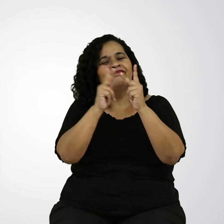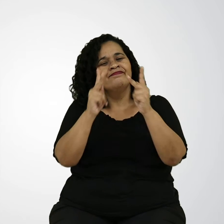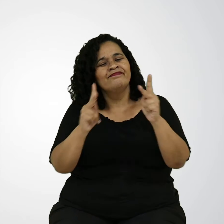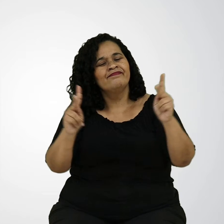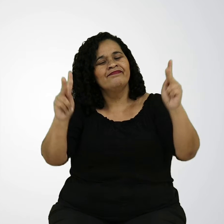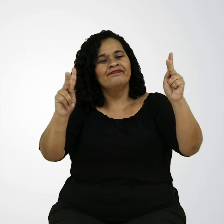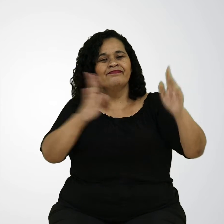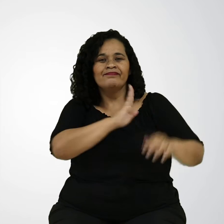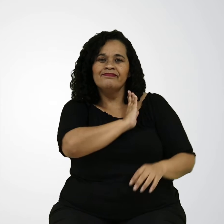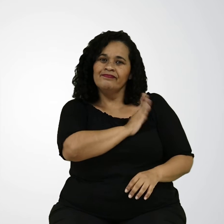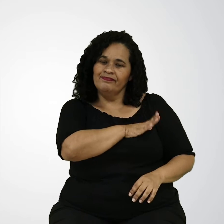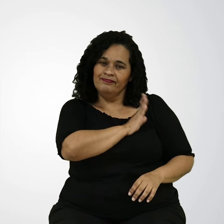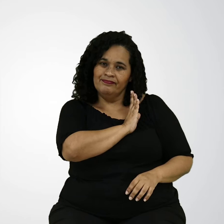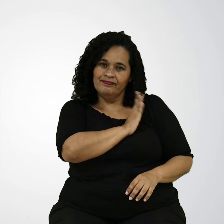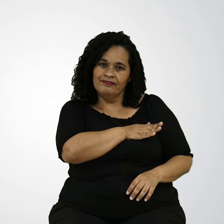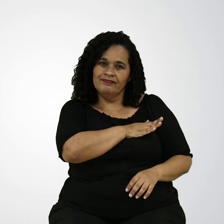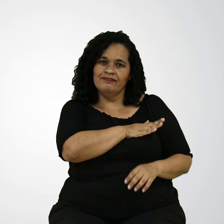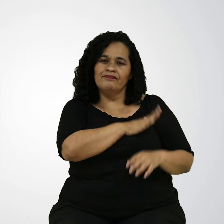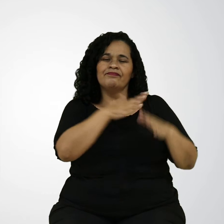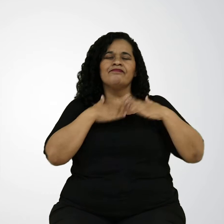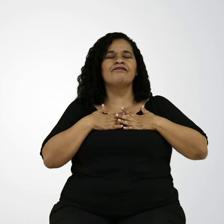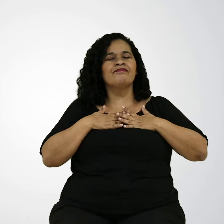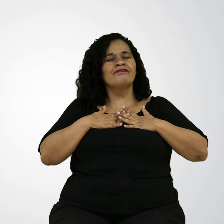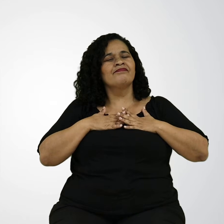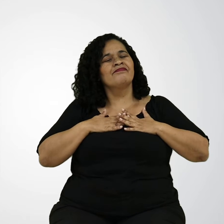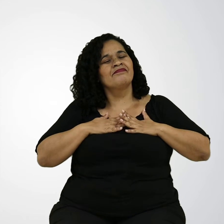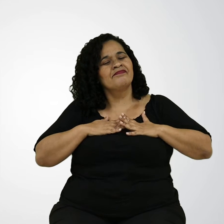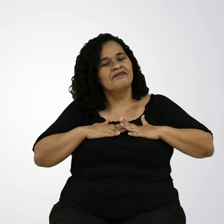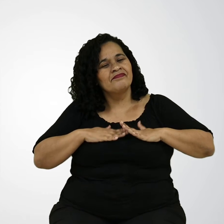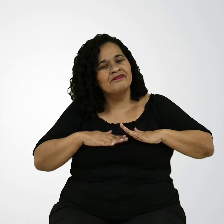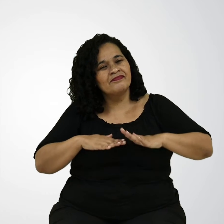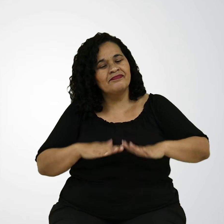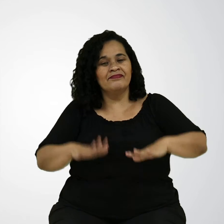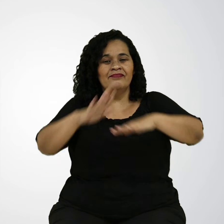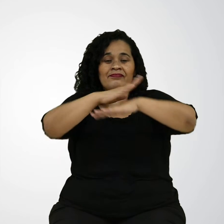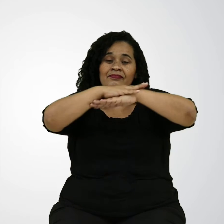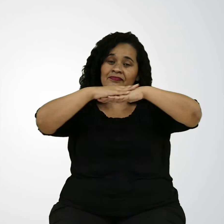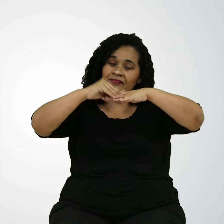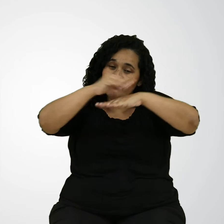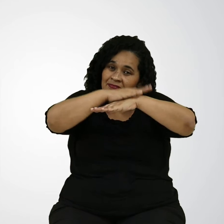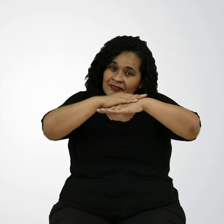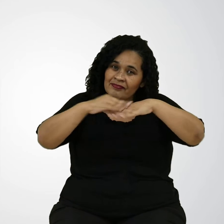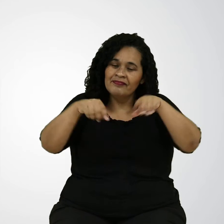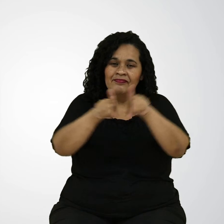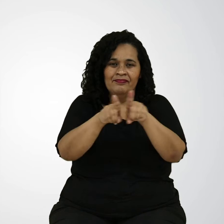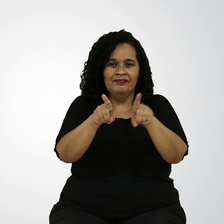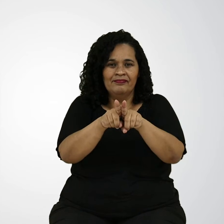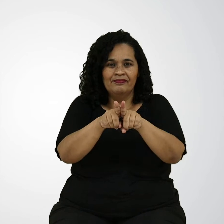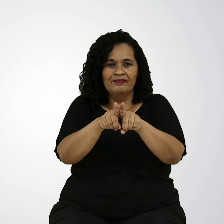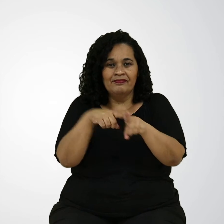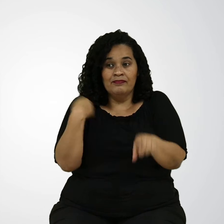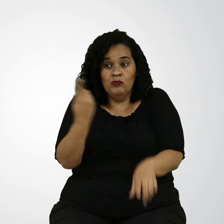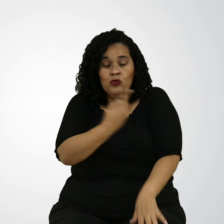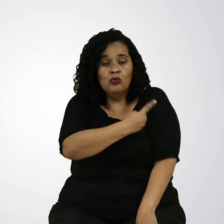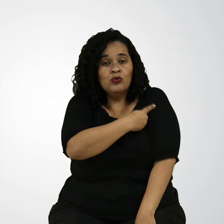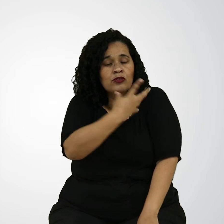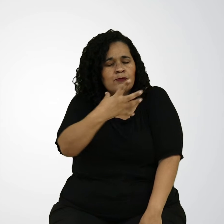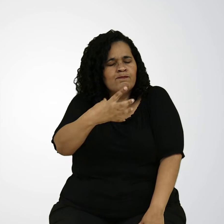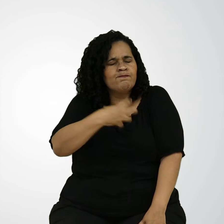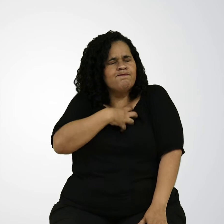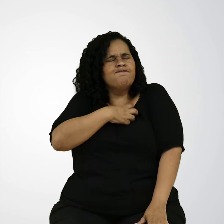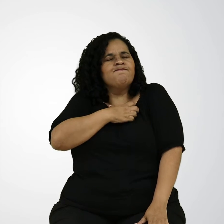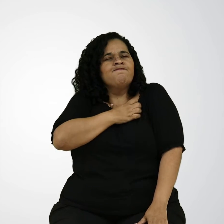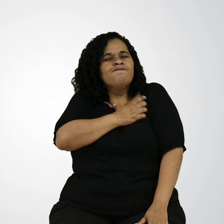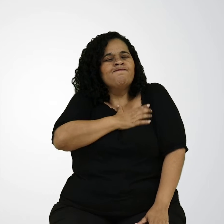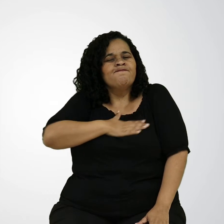trazer calma, serenidade, de ajudar a gente a discernir a voz de Deus. Deus se revelou por